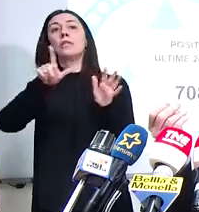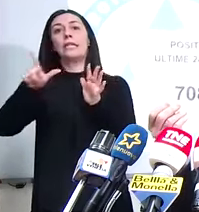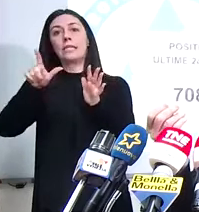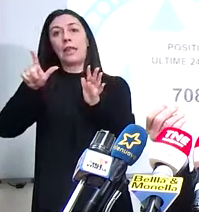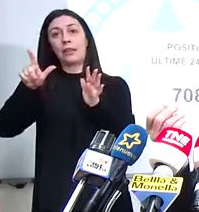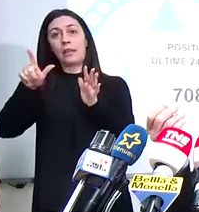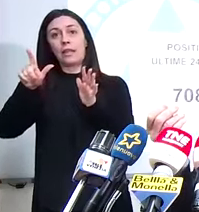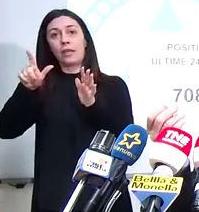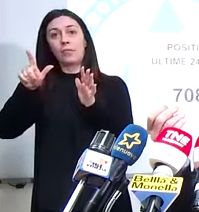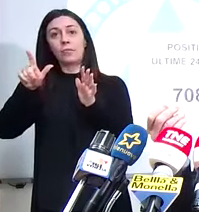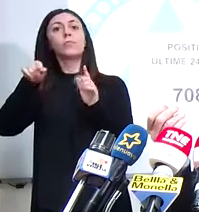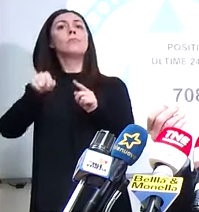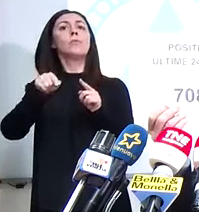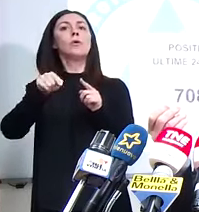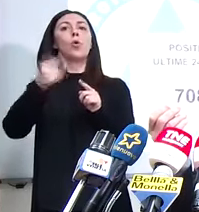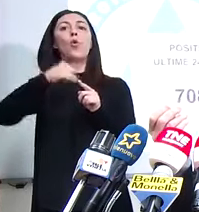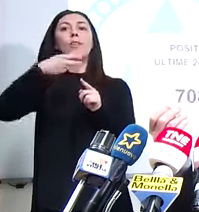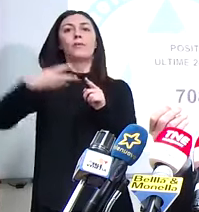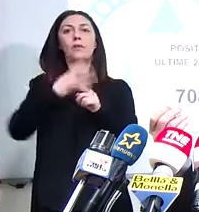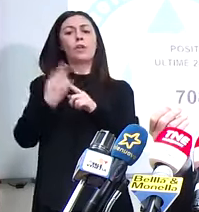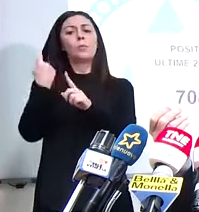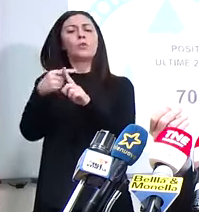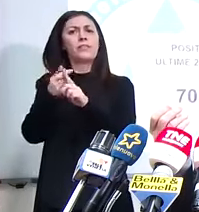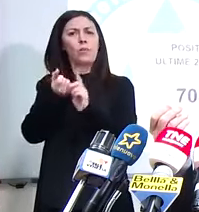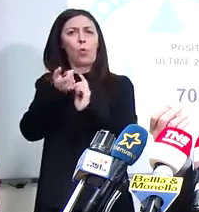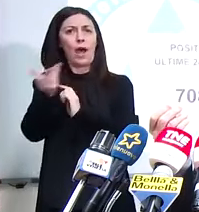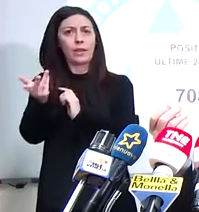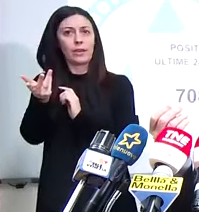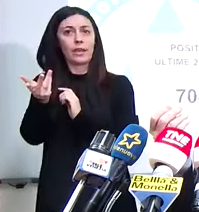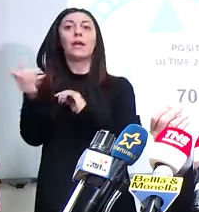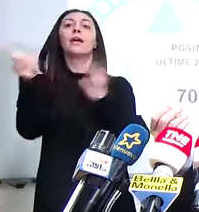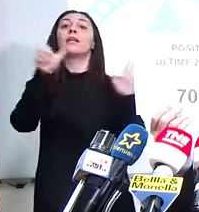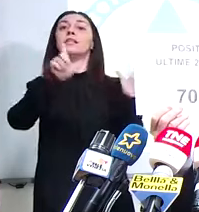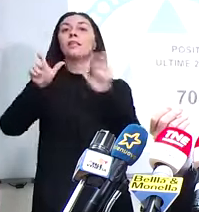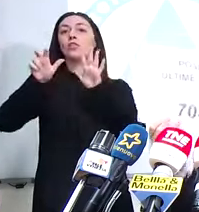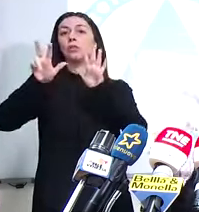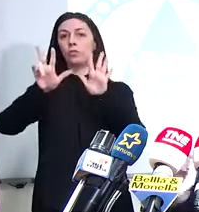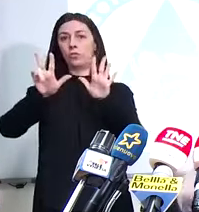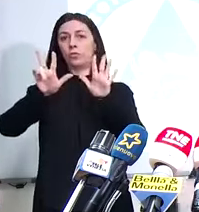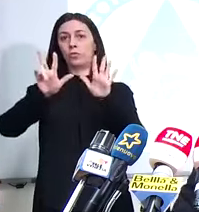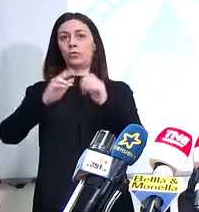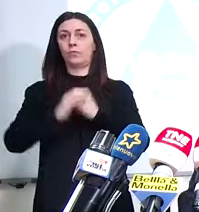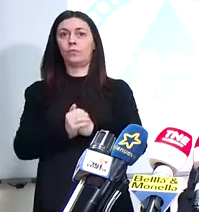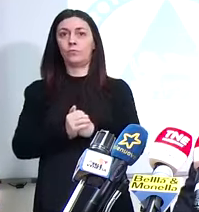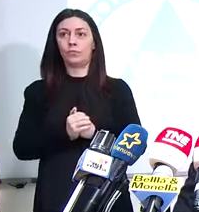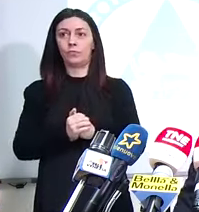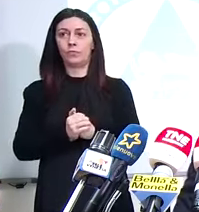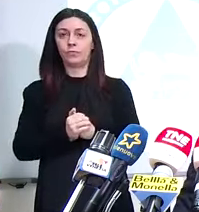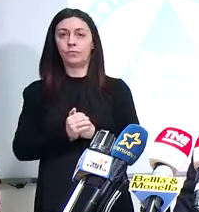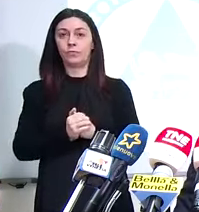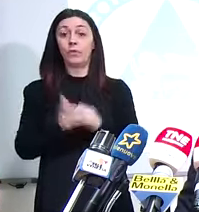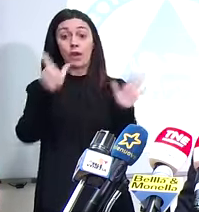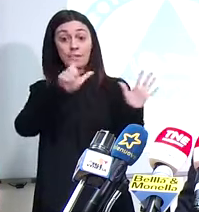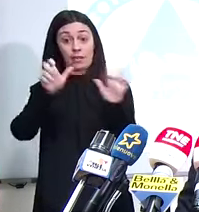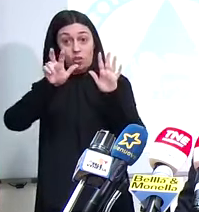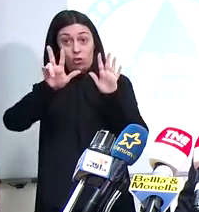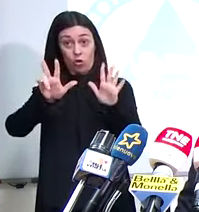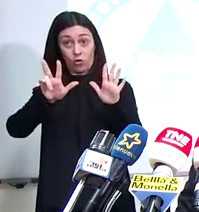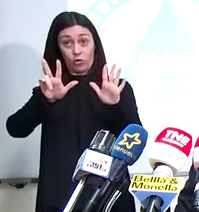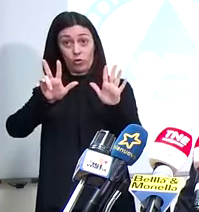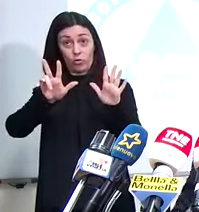positivi di degli ultimi 24 ore sono 700 e 87 100 che